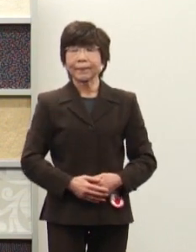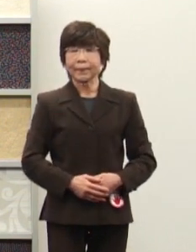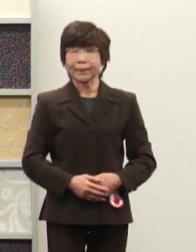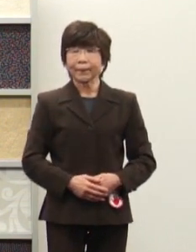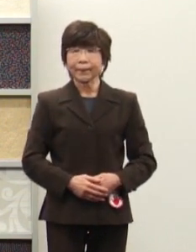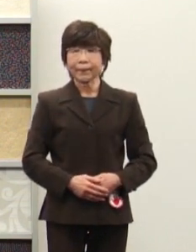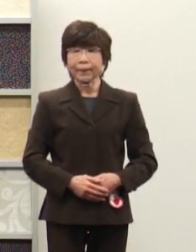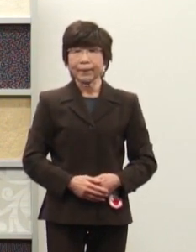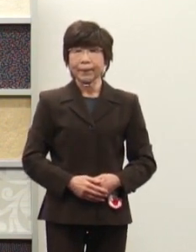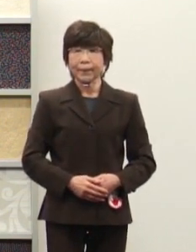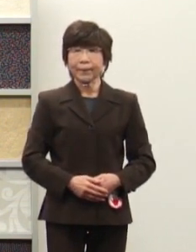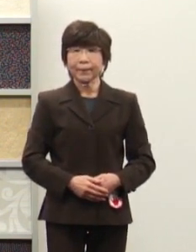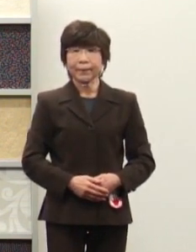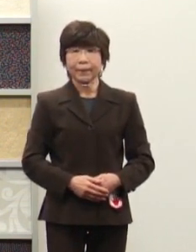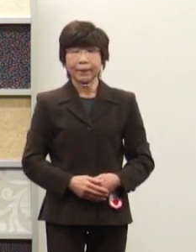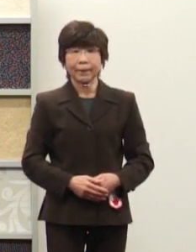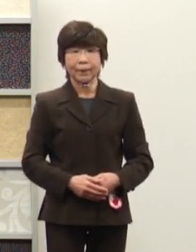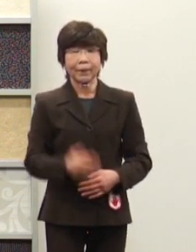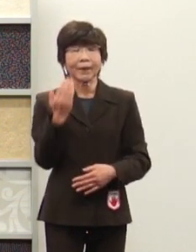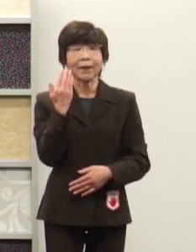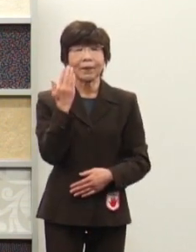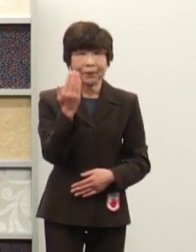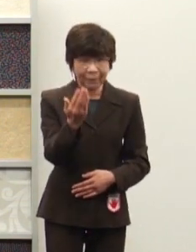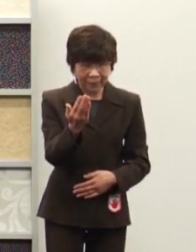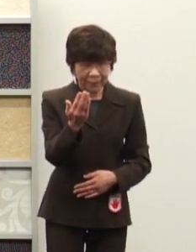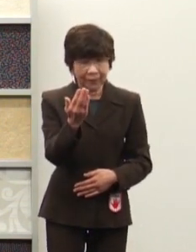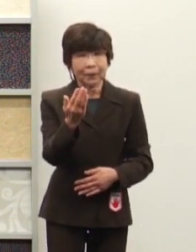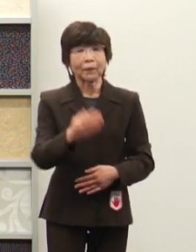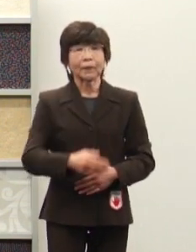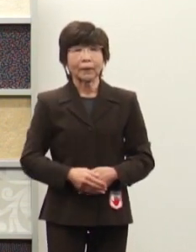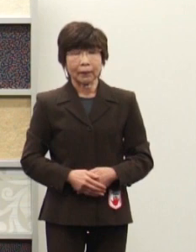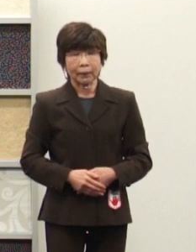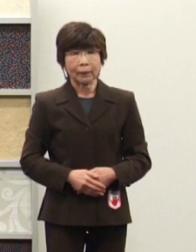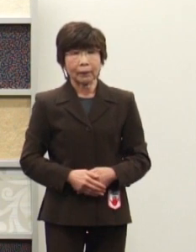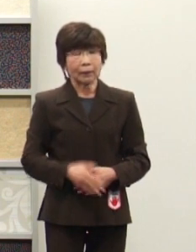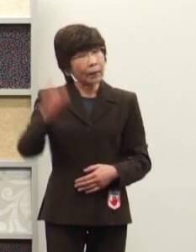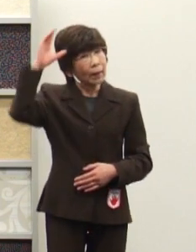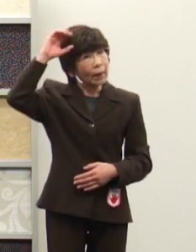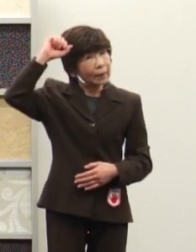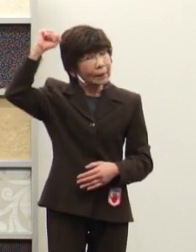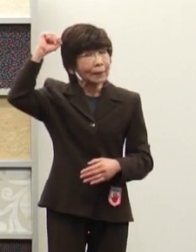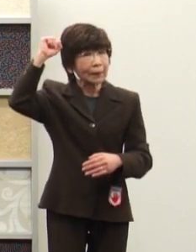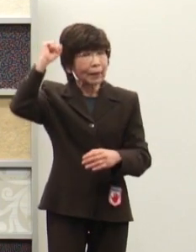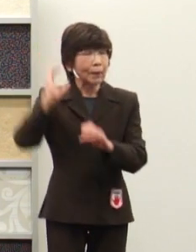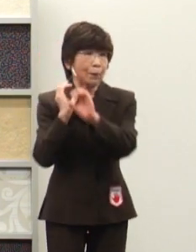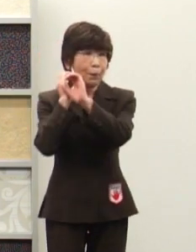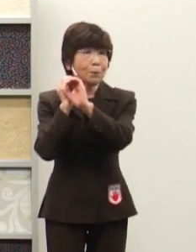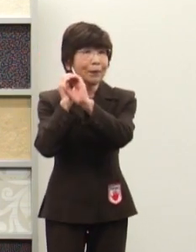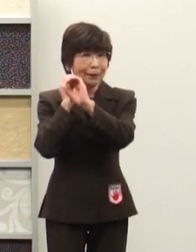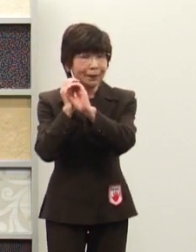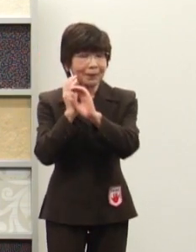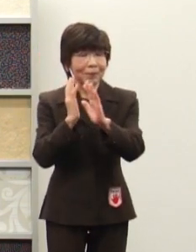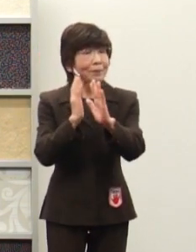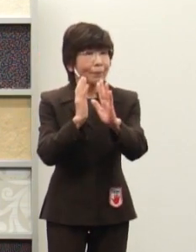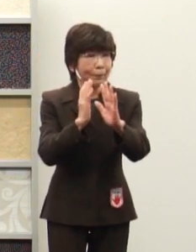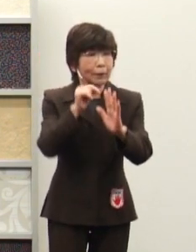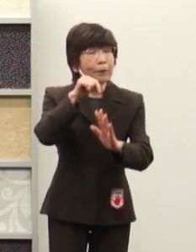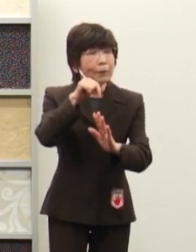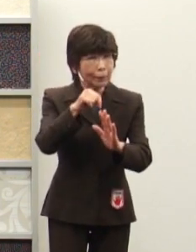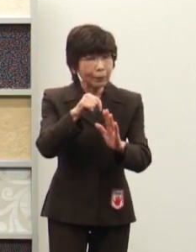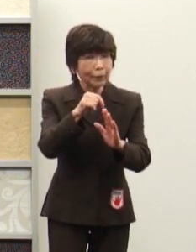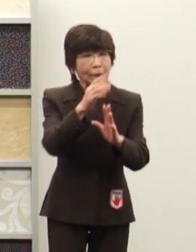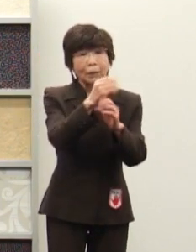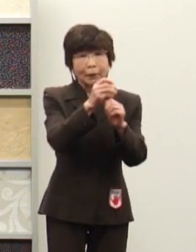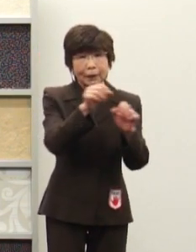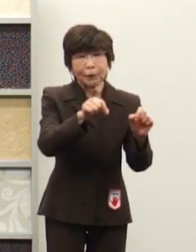はい、YBS さん。 YBS の横地です。新元号祭りについてお伺いします。まあ、お祭りの延期は決定事項ではない